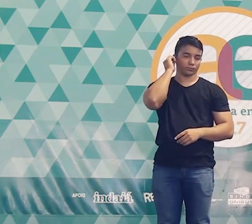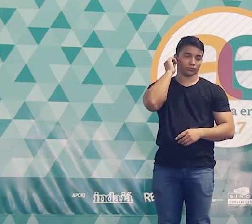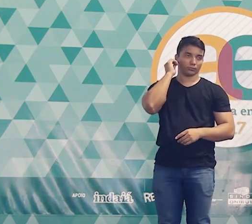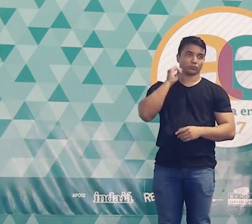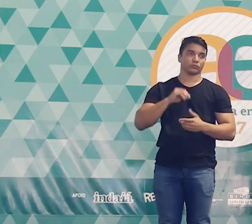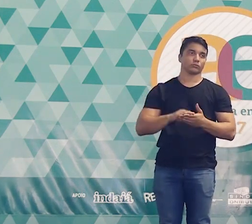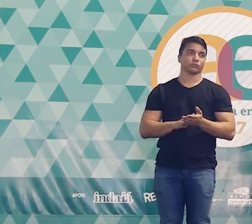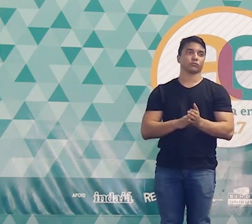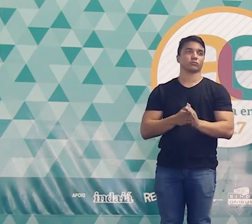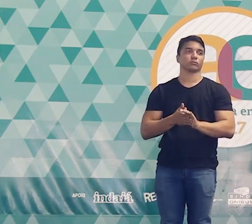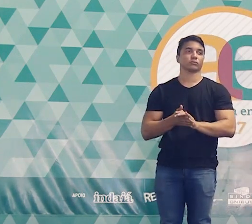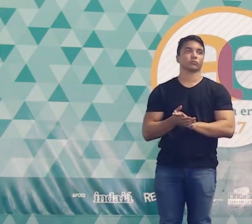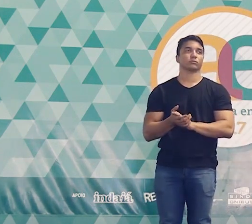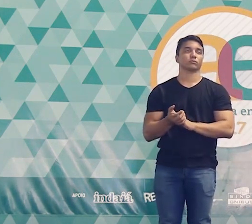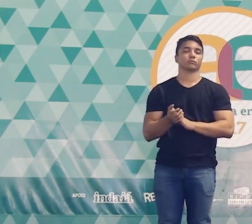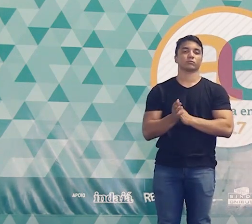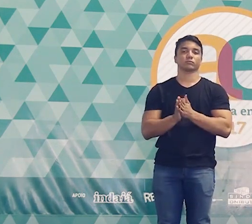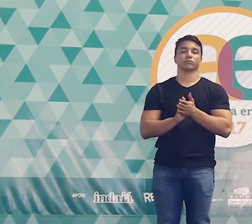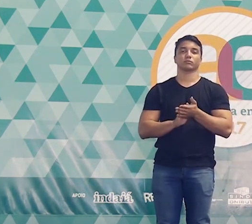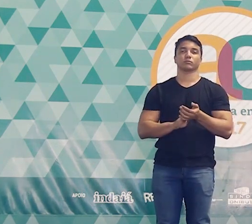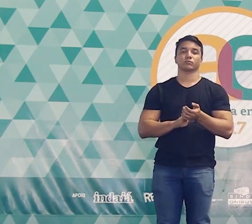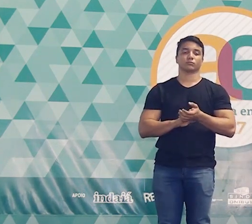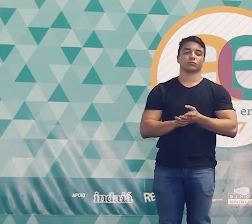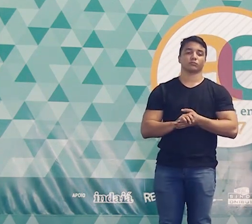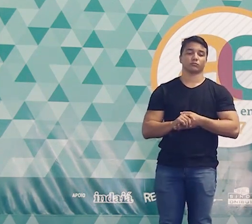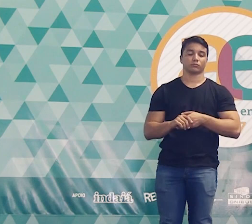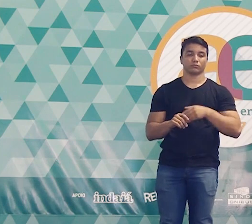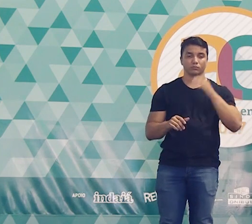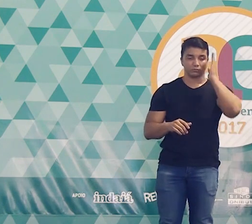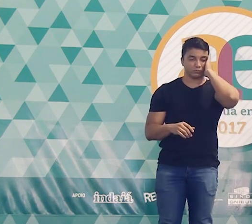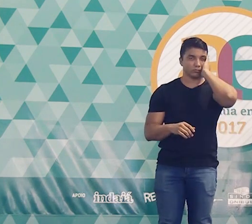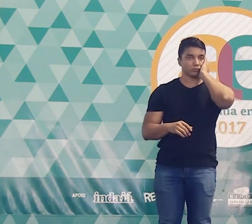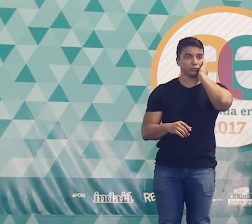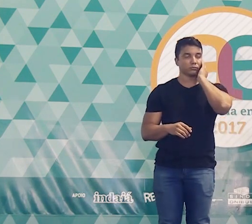há um crescimentozinho pequeno, mas há sim, tá?